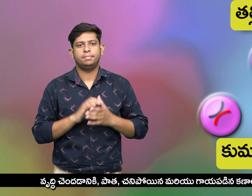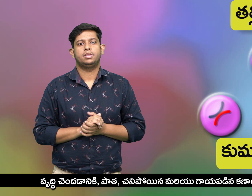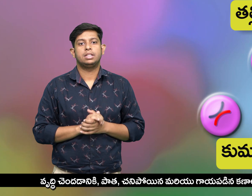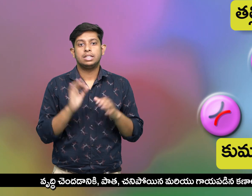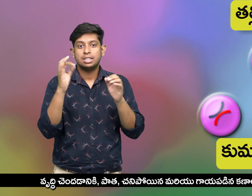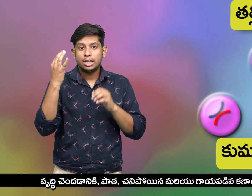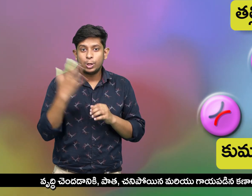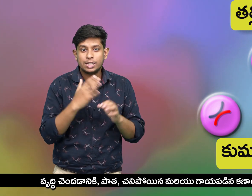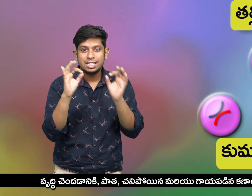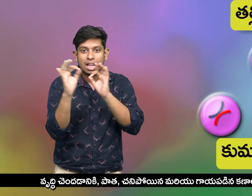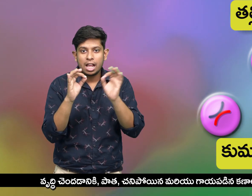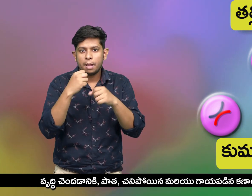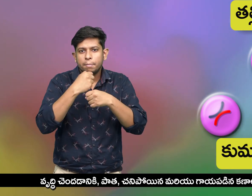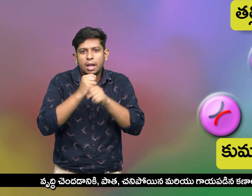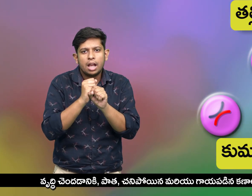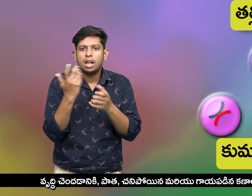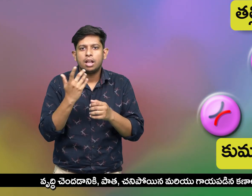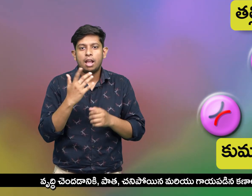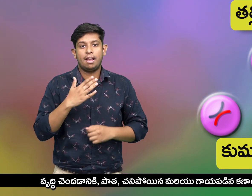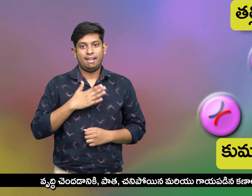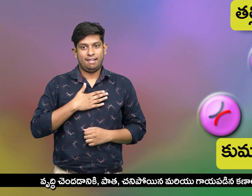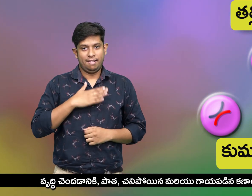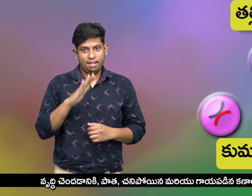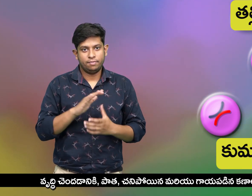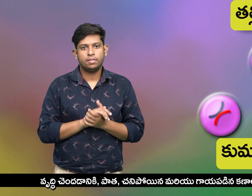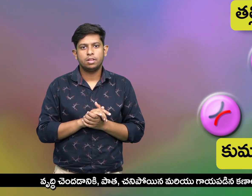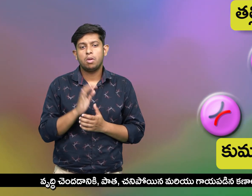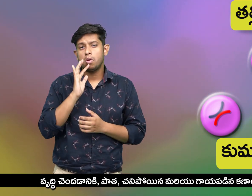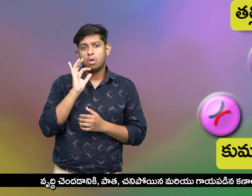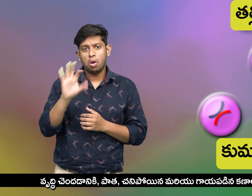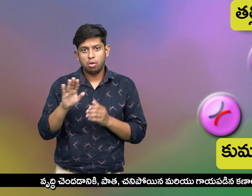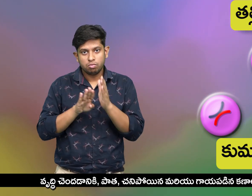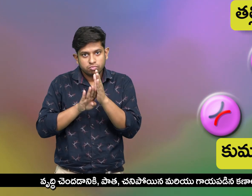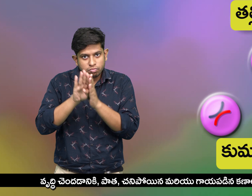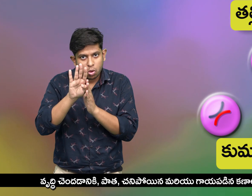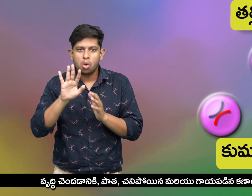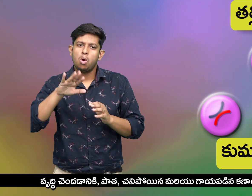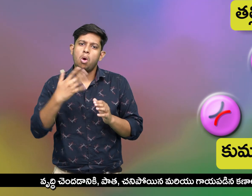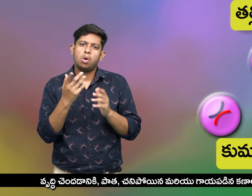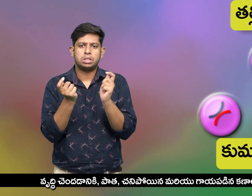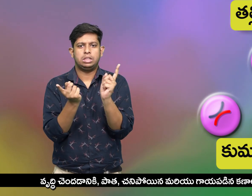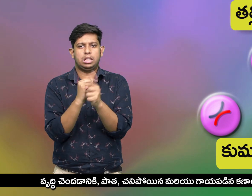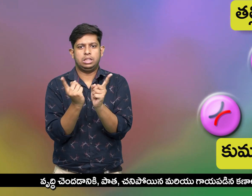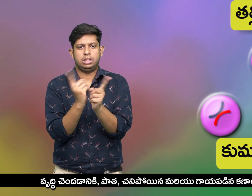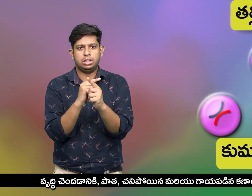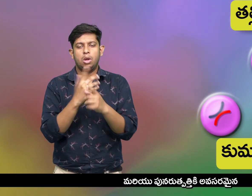వృద్ధి చెందడానికి, పాత, చనిపోయిన మరియు గాయపడిన కణాలను భర్తీ చేయడానికి